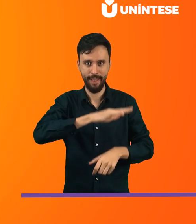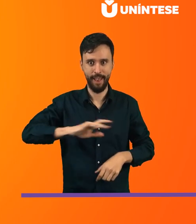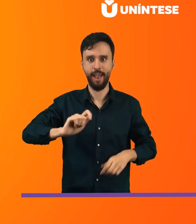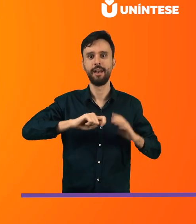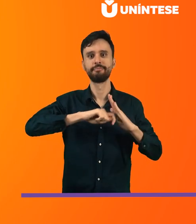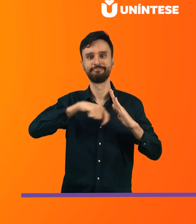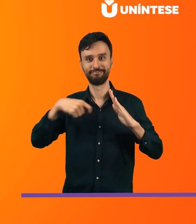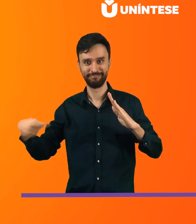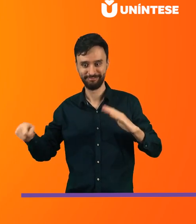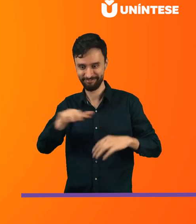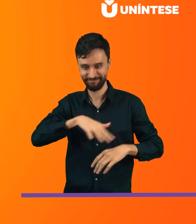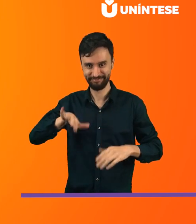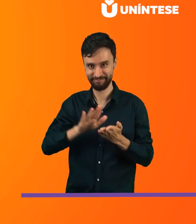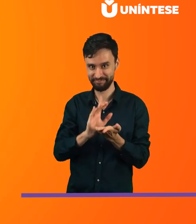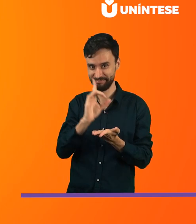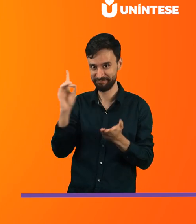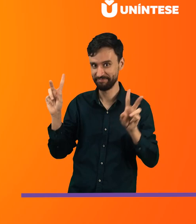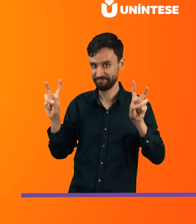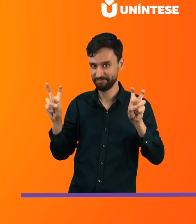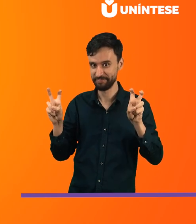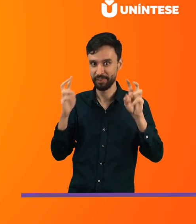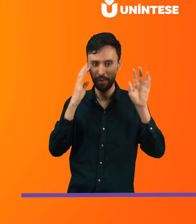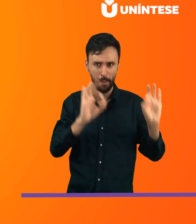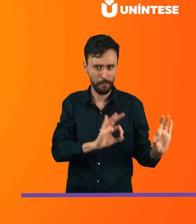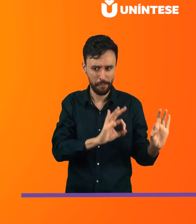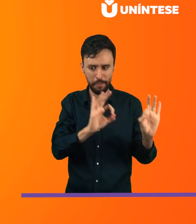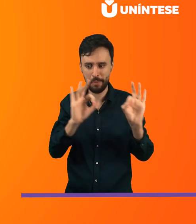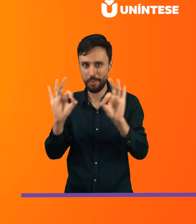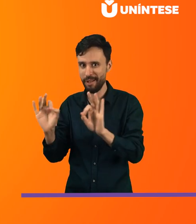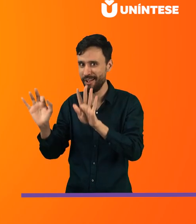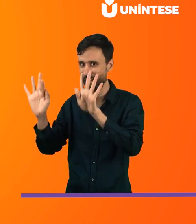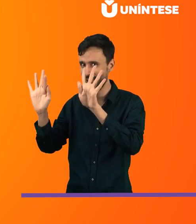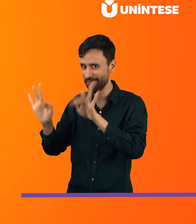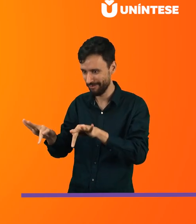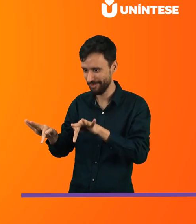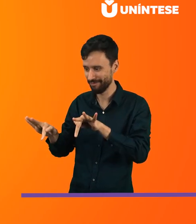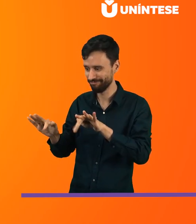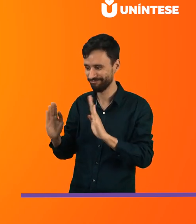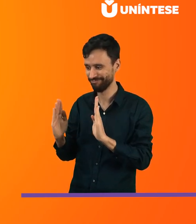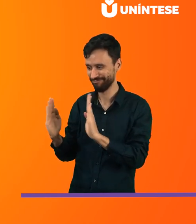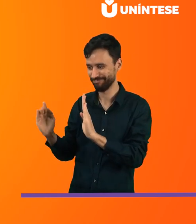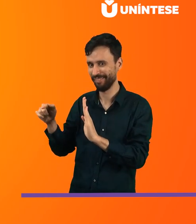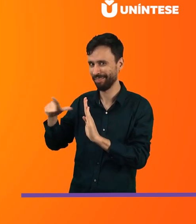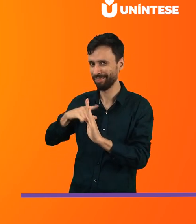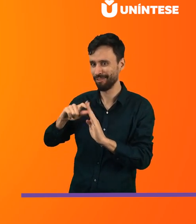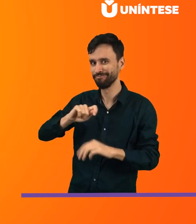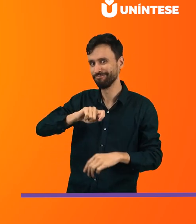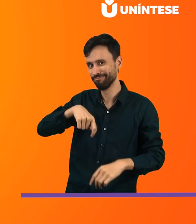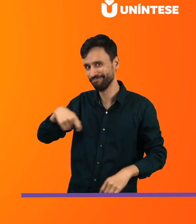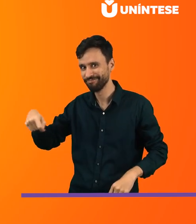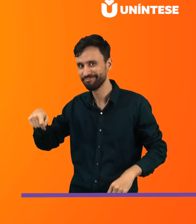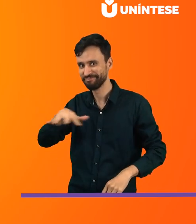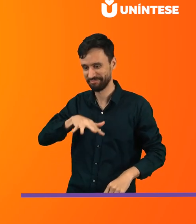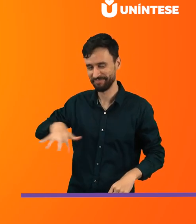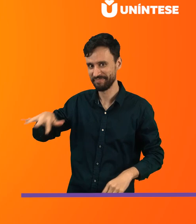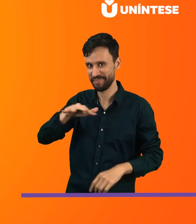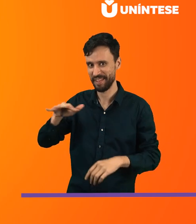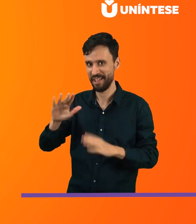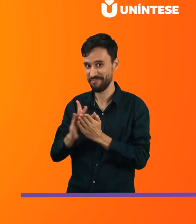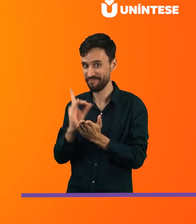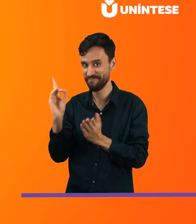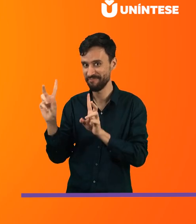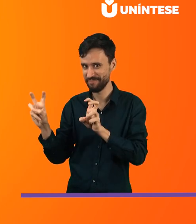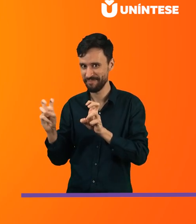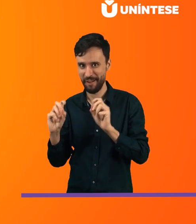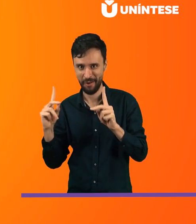mais sinais dos livros da Bíblia. Então assistam esse vídeo até o final, que lá a gente vai ensinar para vocês mais sinais de